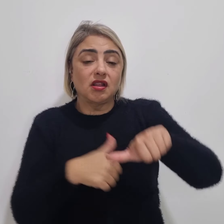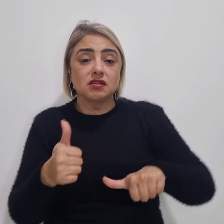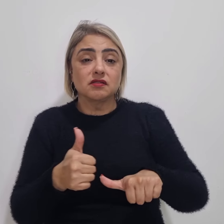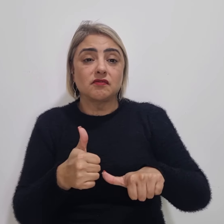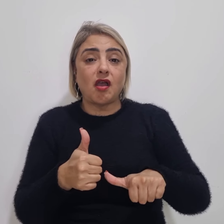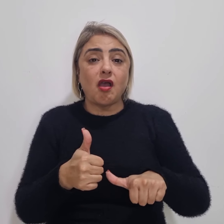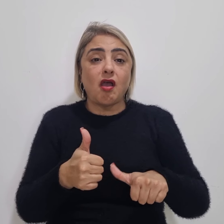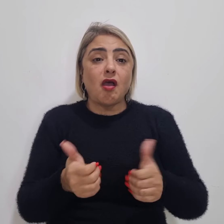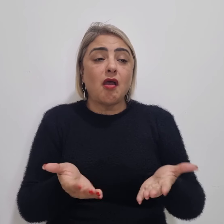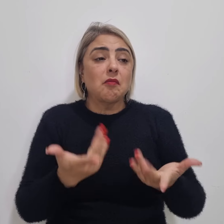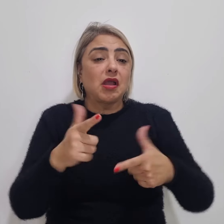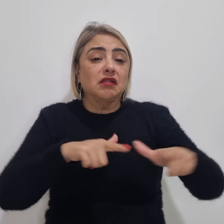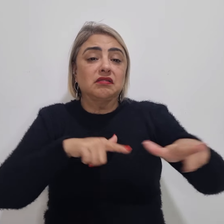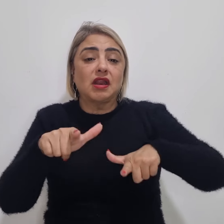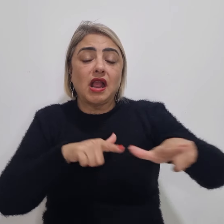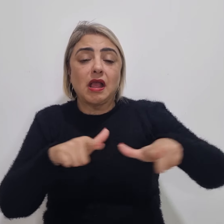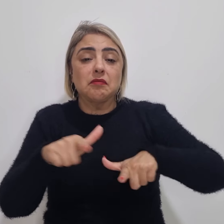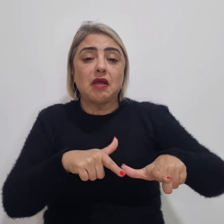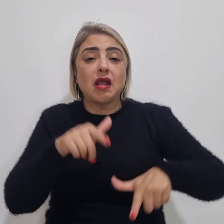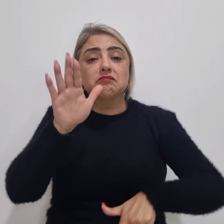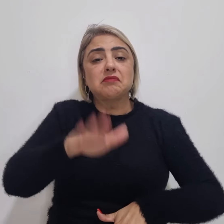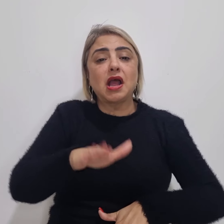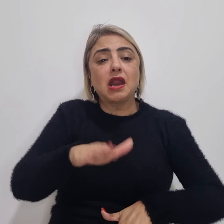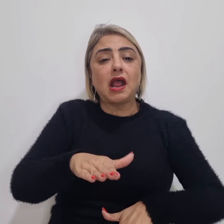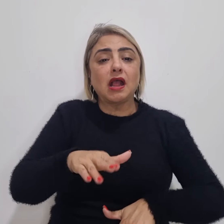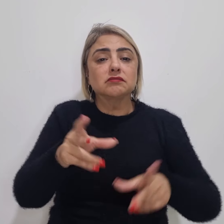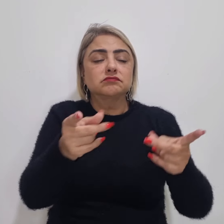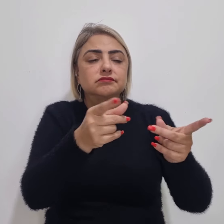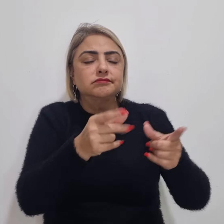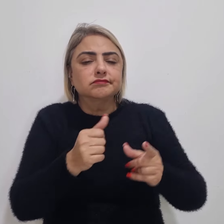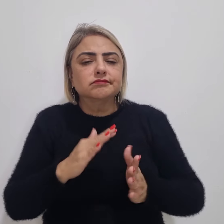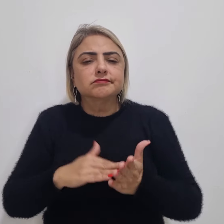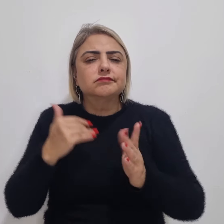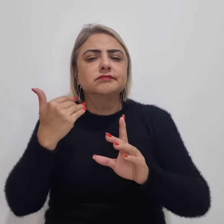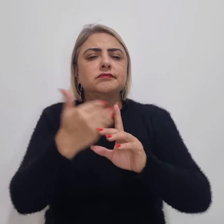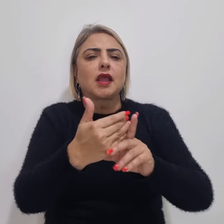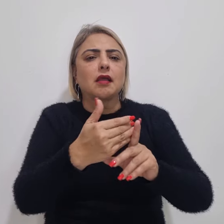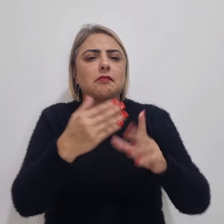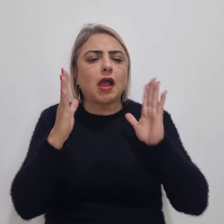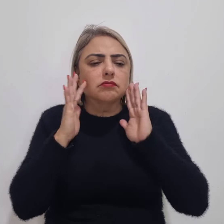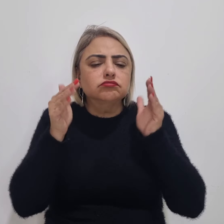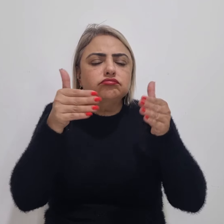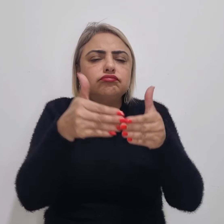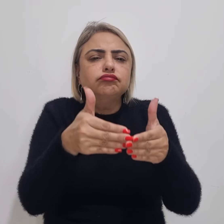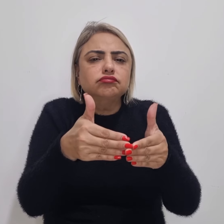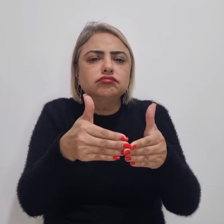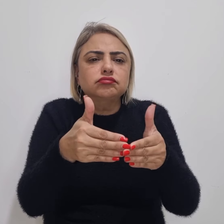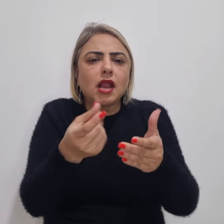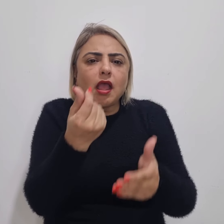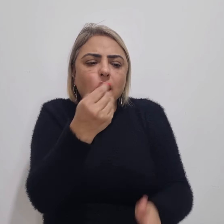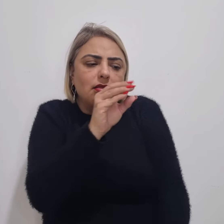obra barata para um mercado de trabalho cada vez mais concentrador de renda e